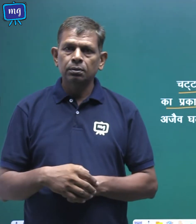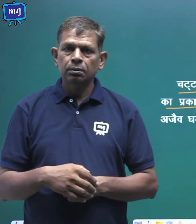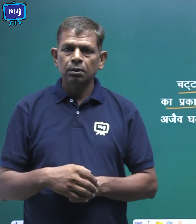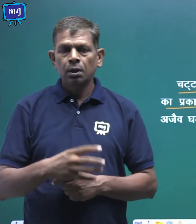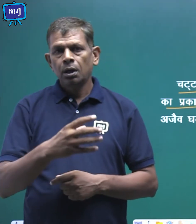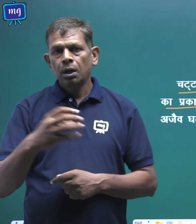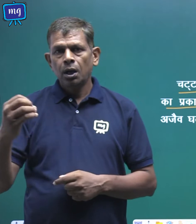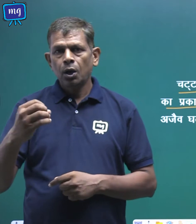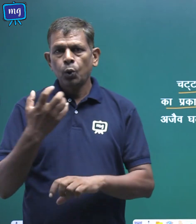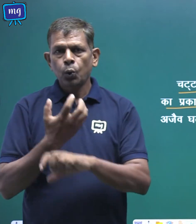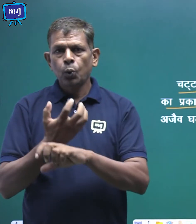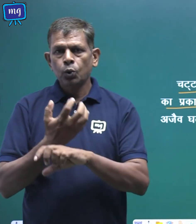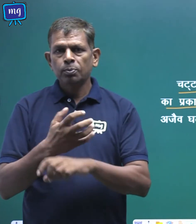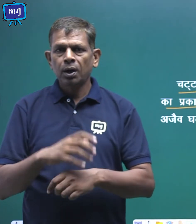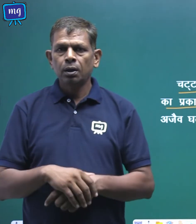एवं ऊष्मा